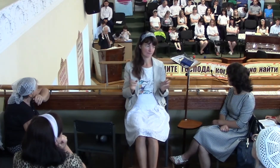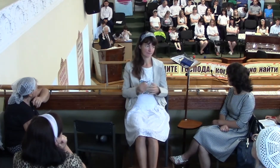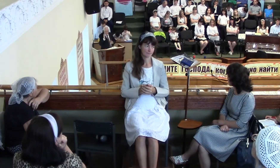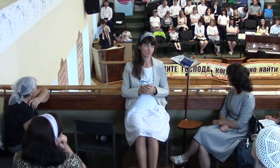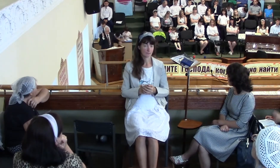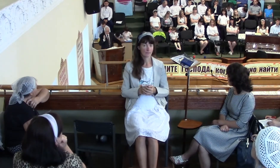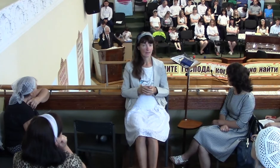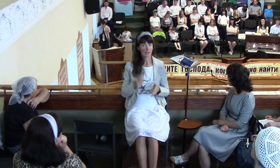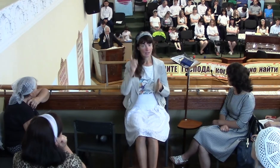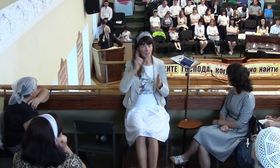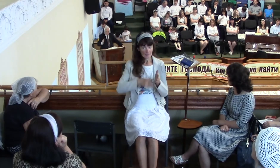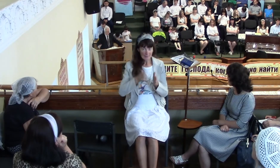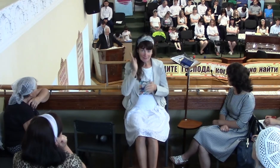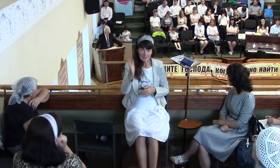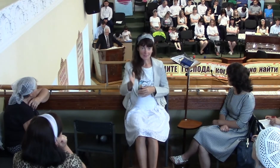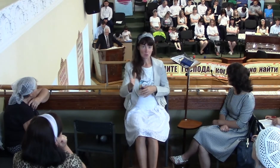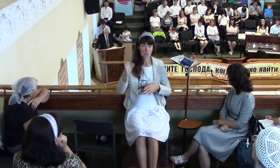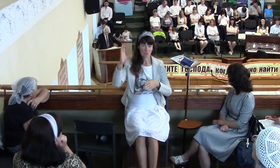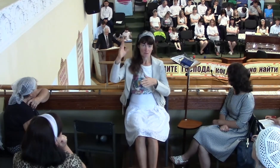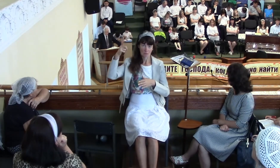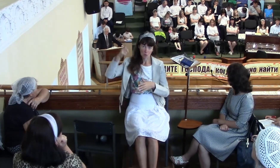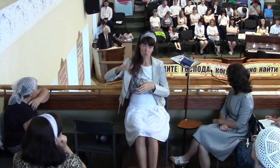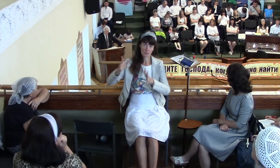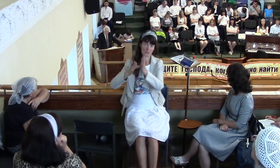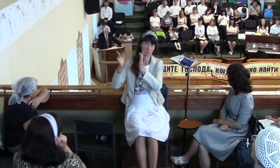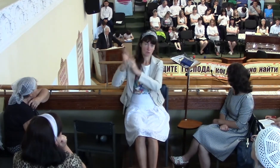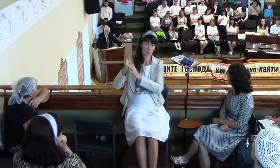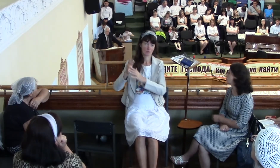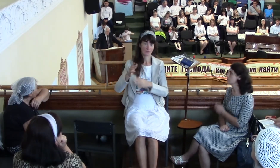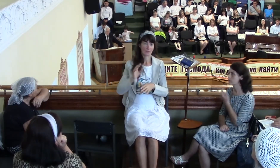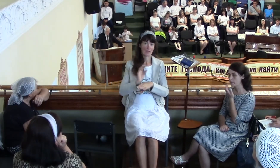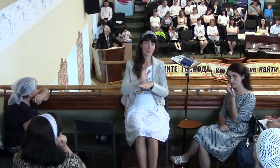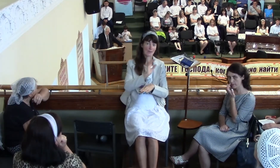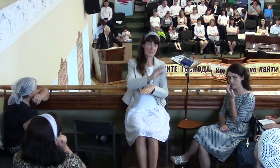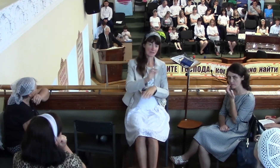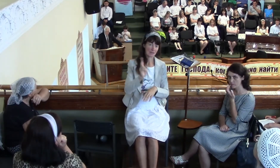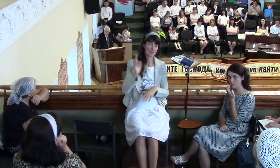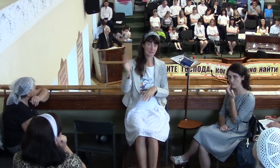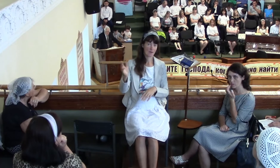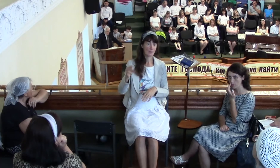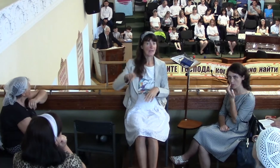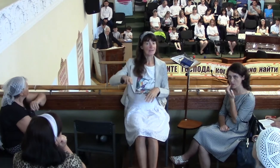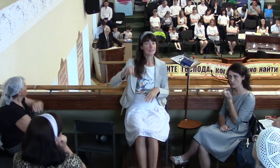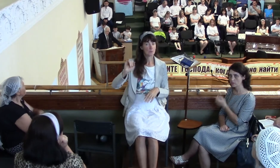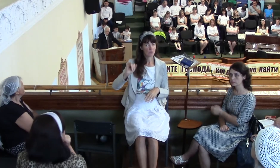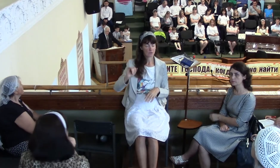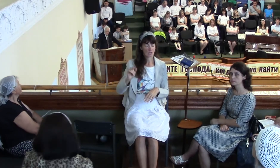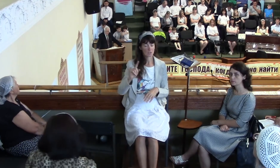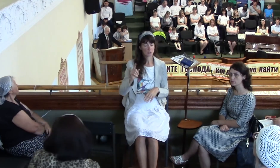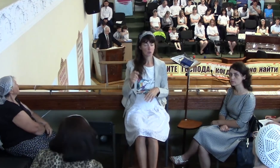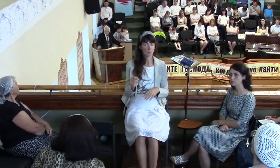Надеюсь же в Господе Иисусе вскоре послать к вам Тимофея, дабы и я узнал о ваших обстоятельствах, утешился